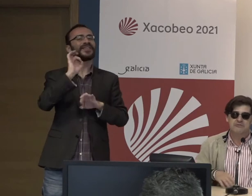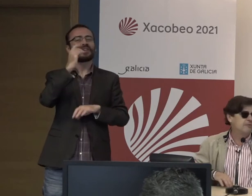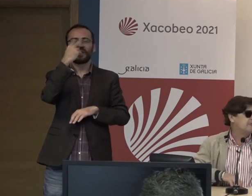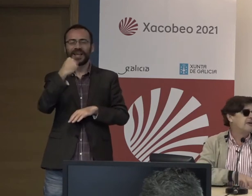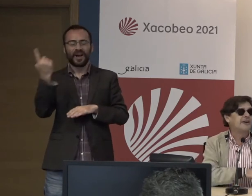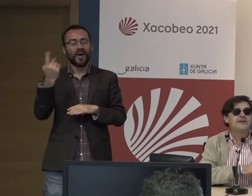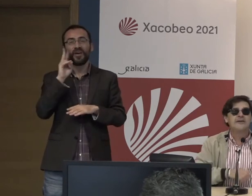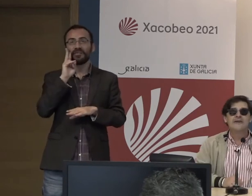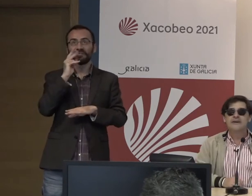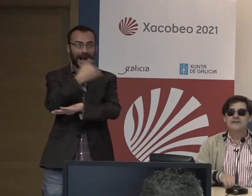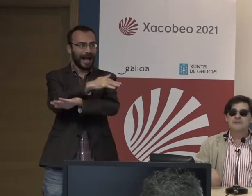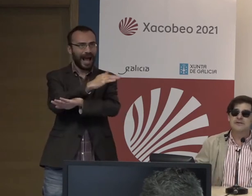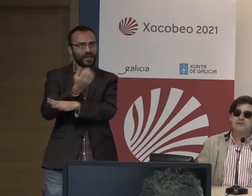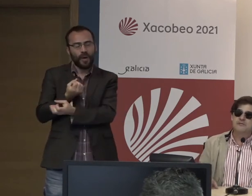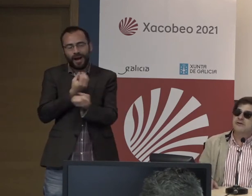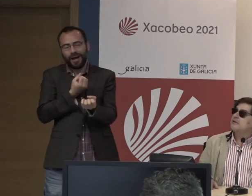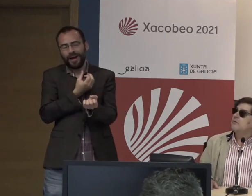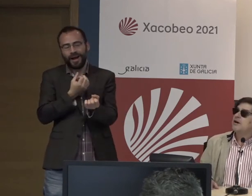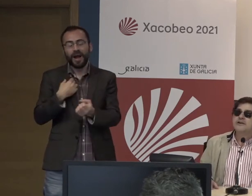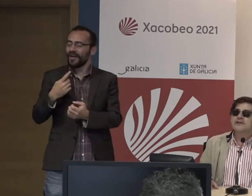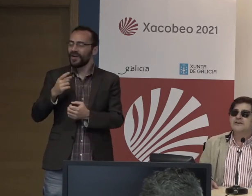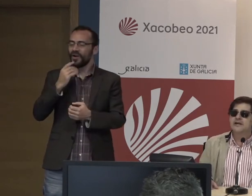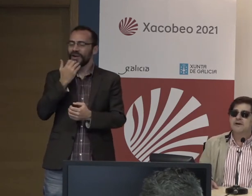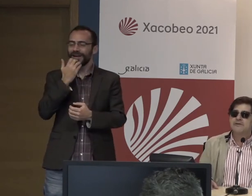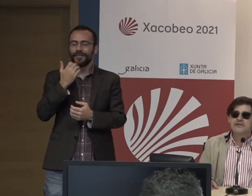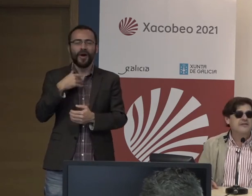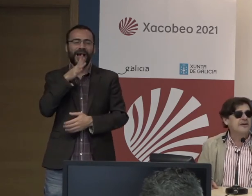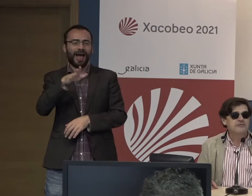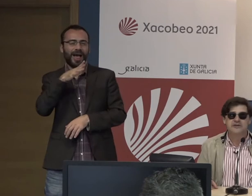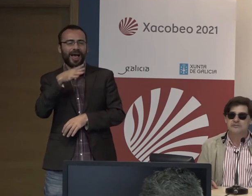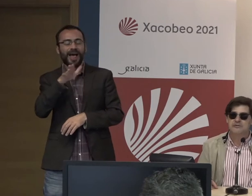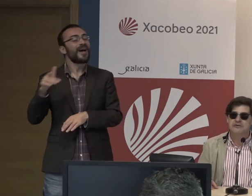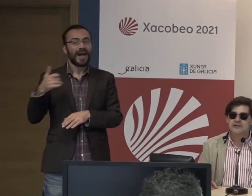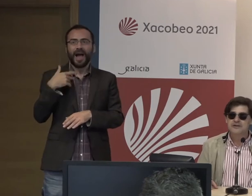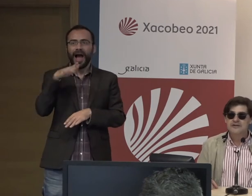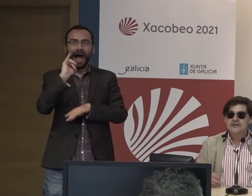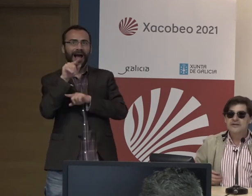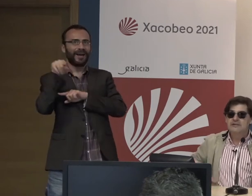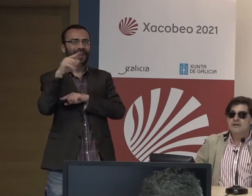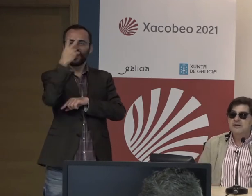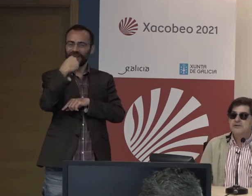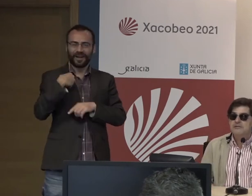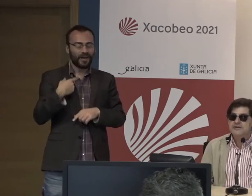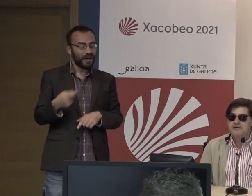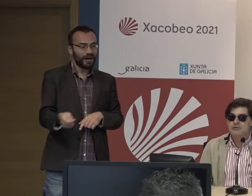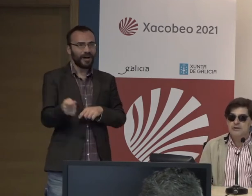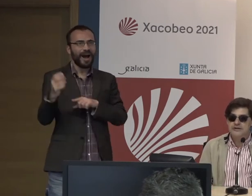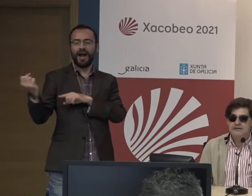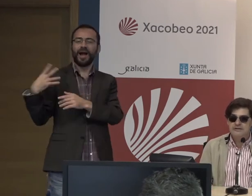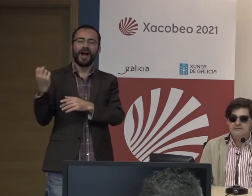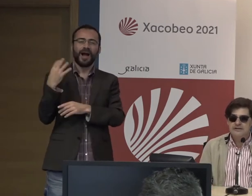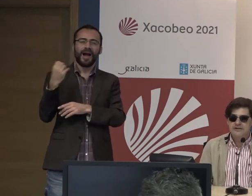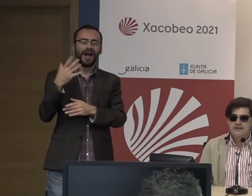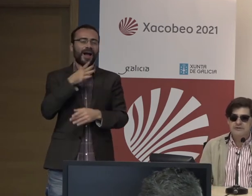veis cuando vais por la calle, vas acordando ahí, ahí aquí está el Balbaz, que está aquí, no sé, eso no veo. Y una aplicación como esa me lo